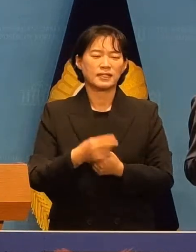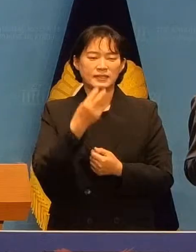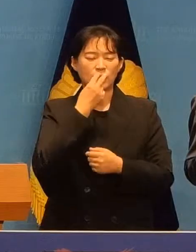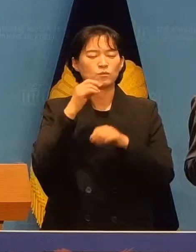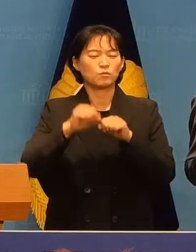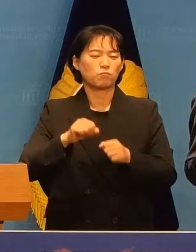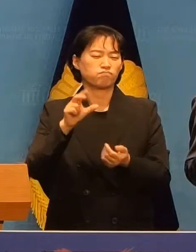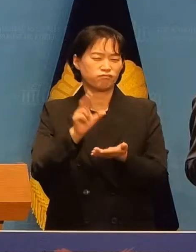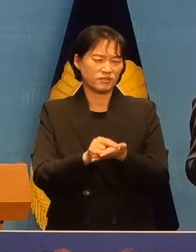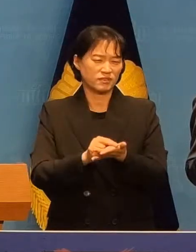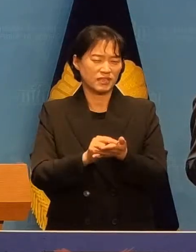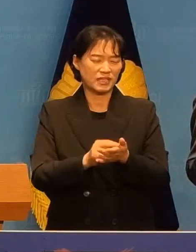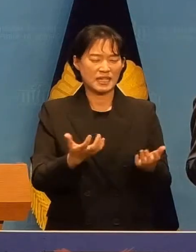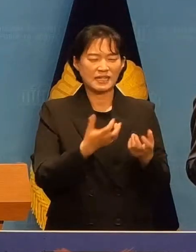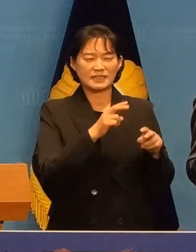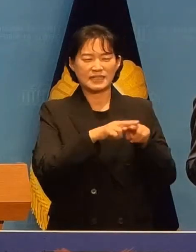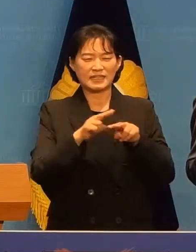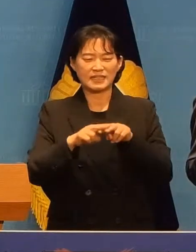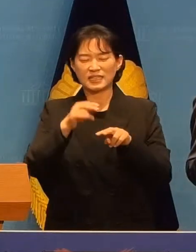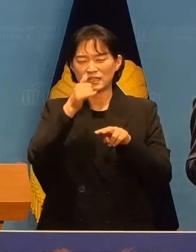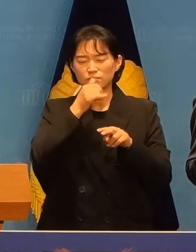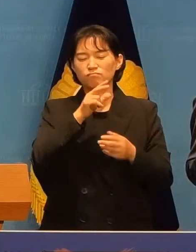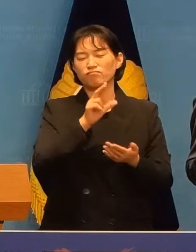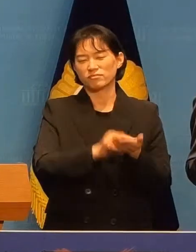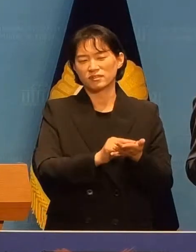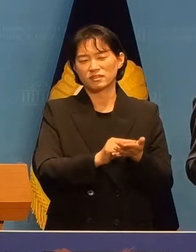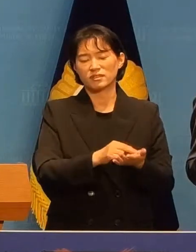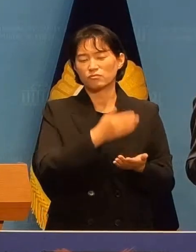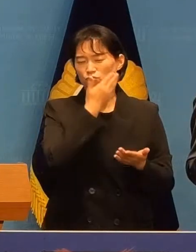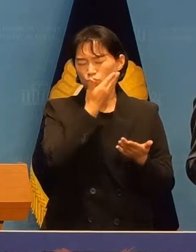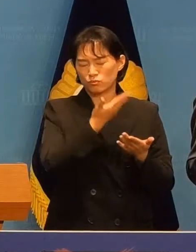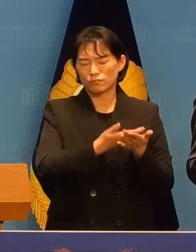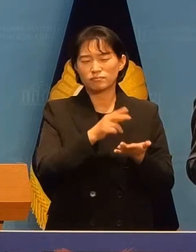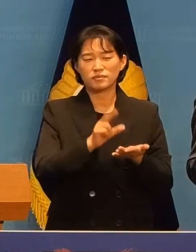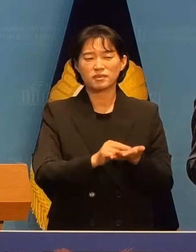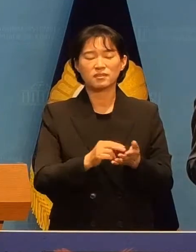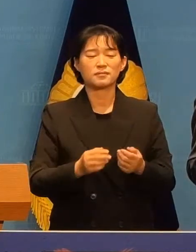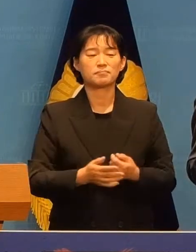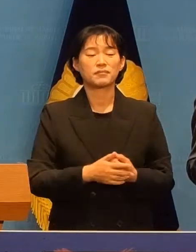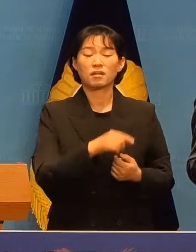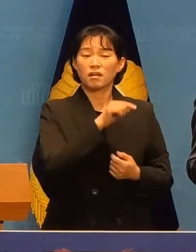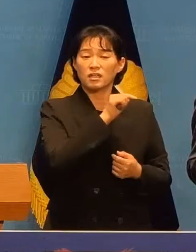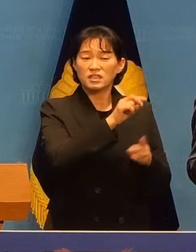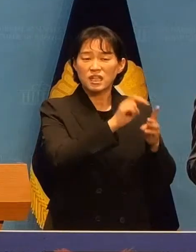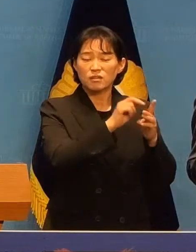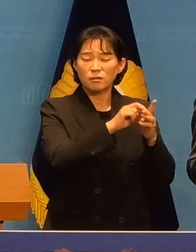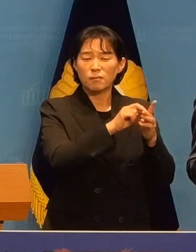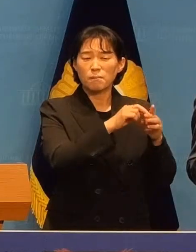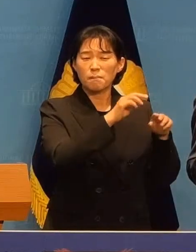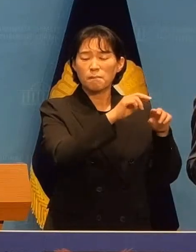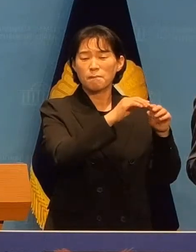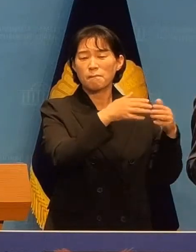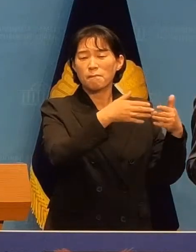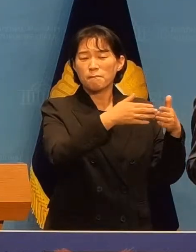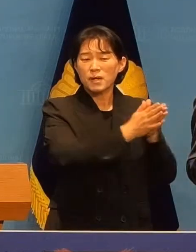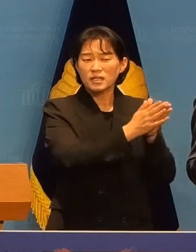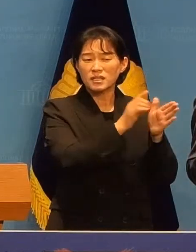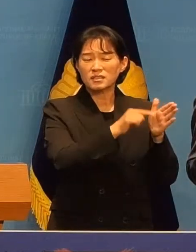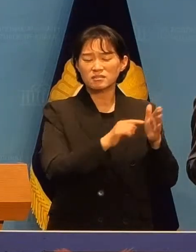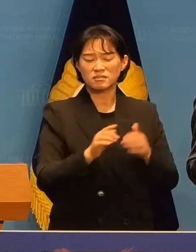걸려있는 중대한 사항입니다. 직영 정비사업소 폐쇄는 애프터 서비스 체계의